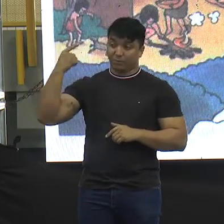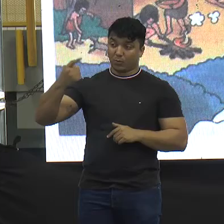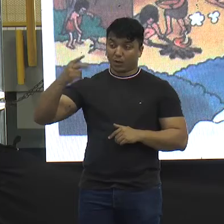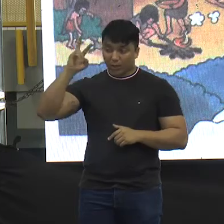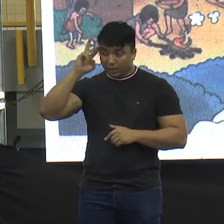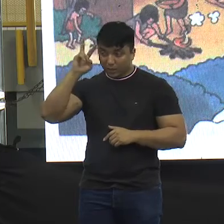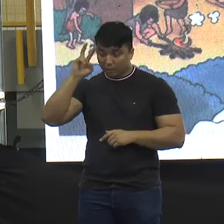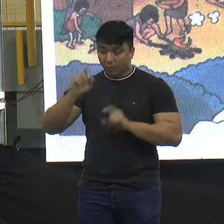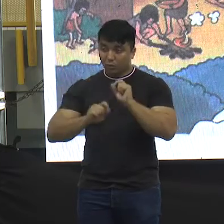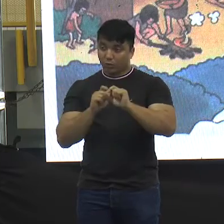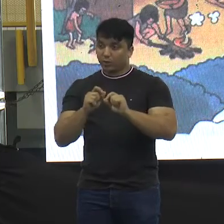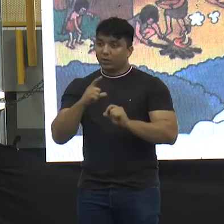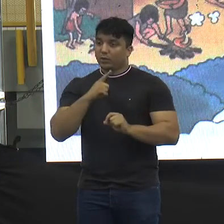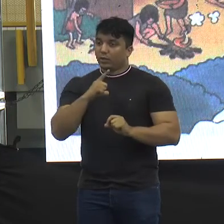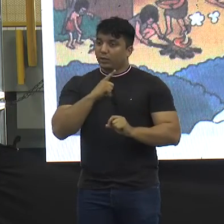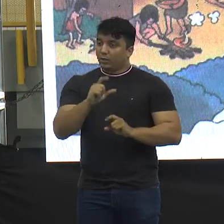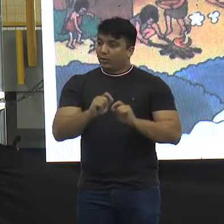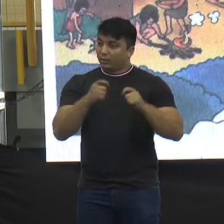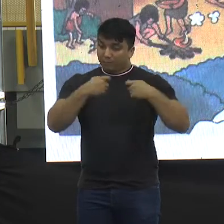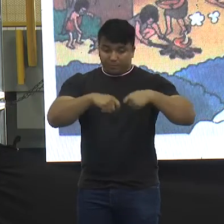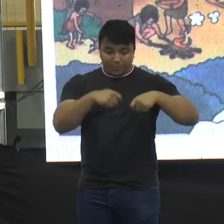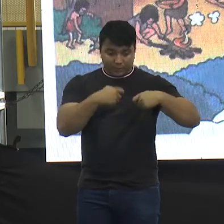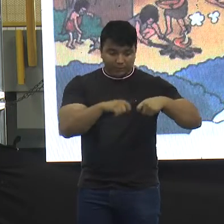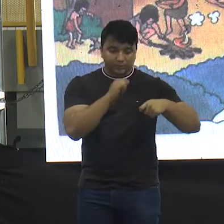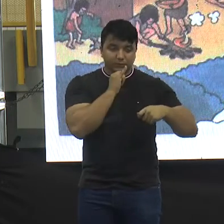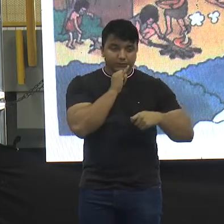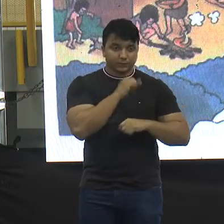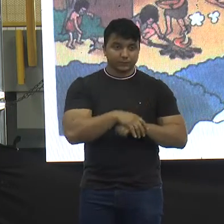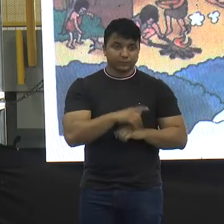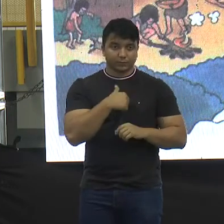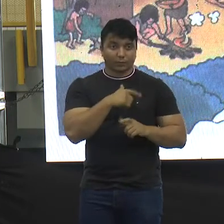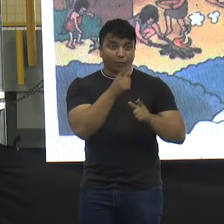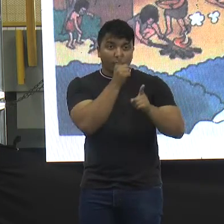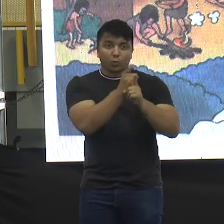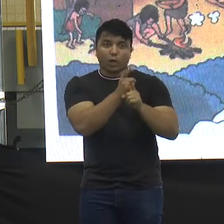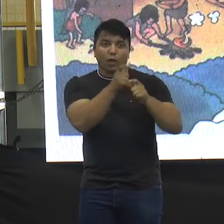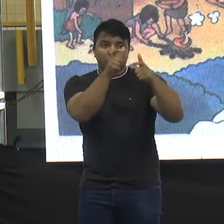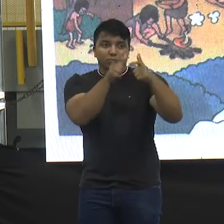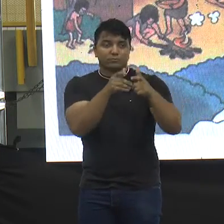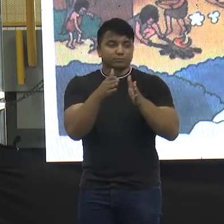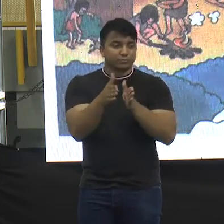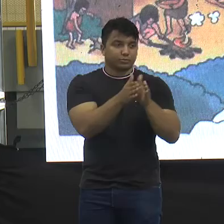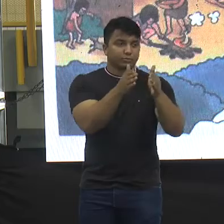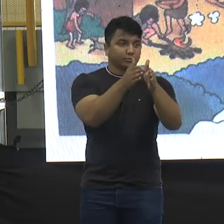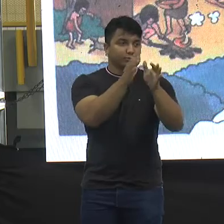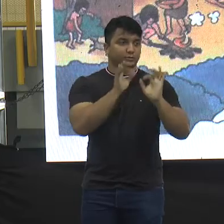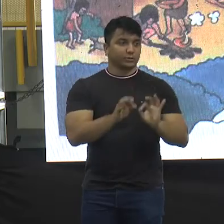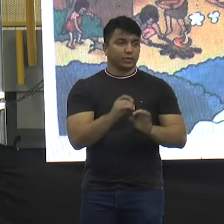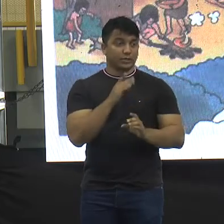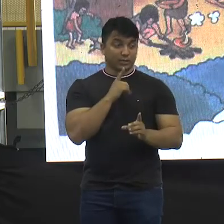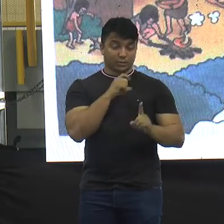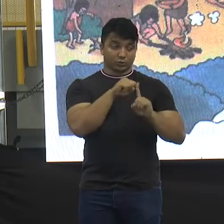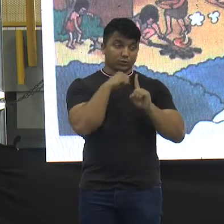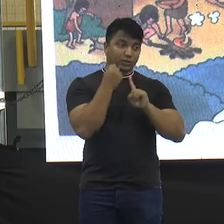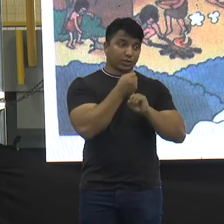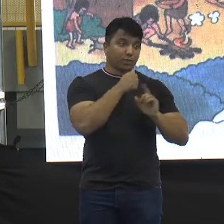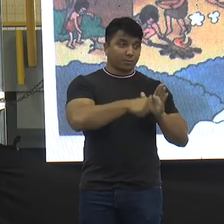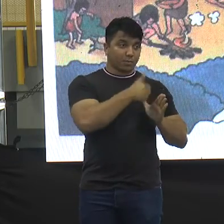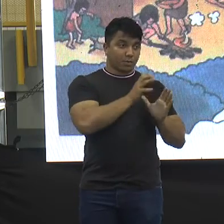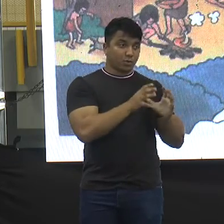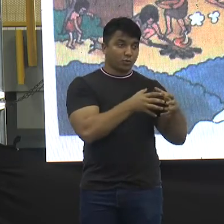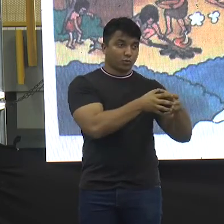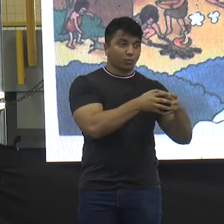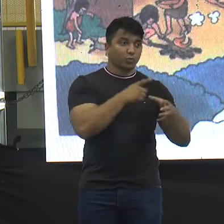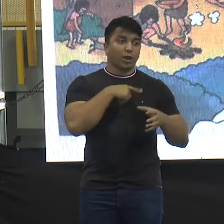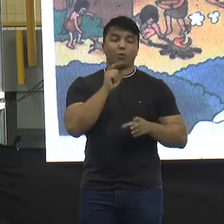lembrar que existia uma necessidade de você definir o teu percurso, porque as sociedades, as primeiras sociedades, eram